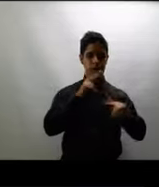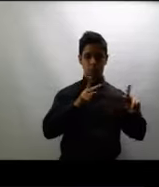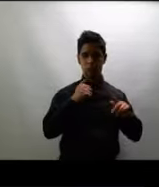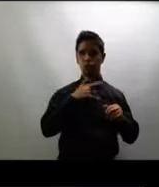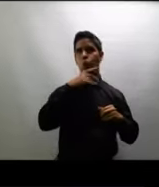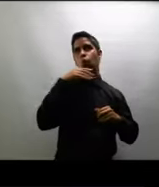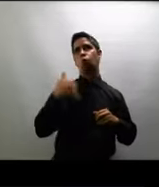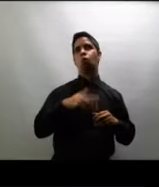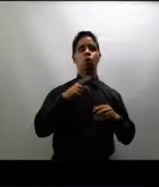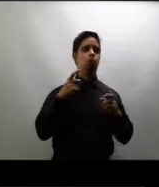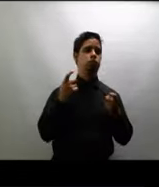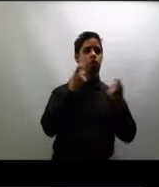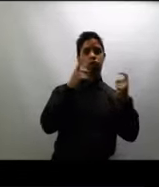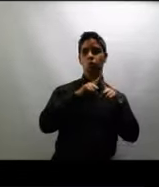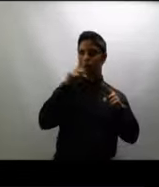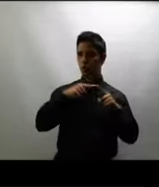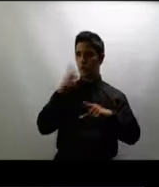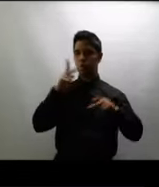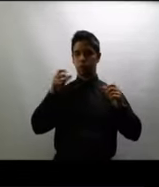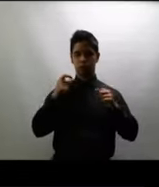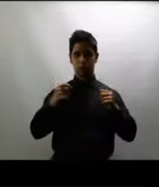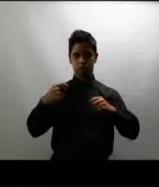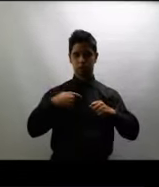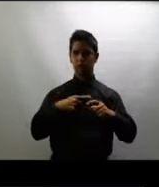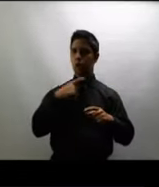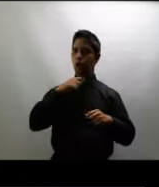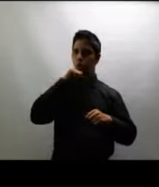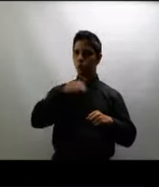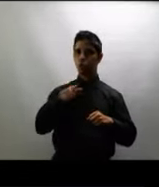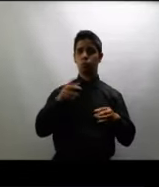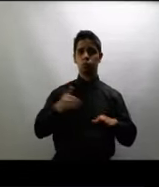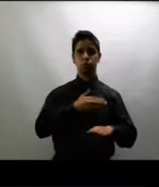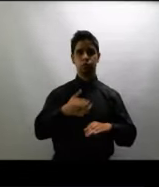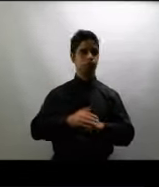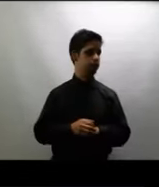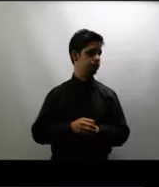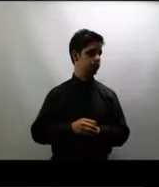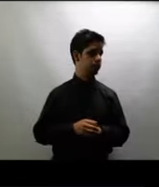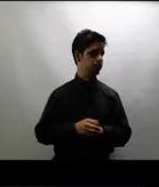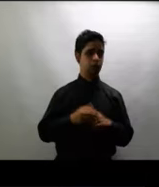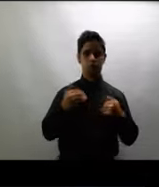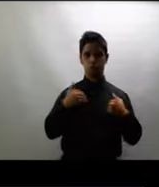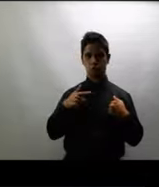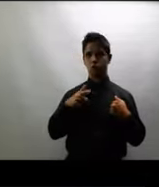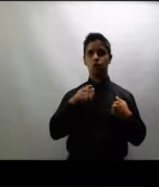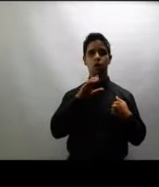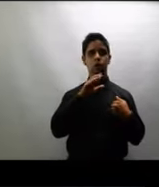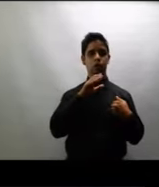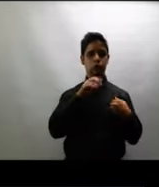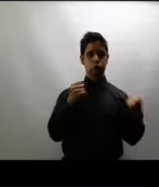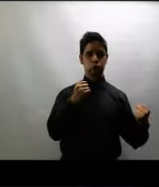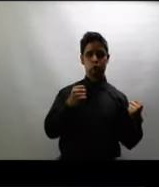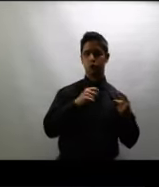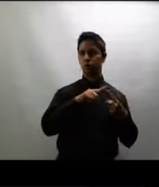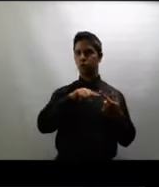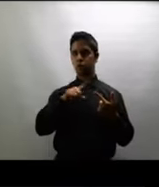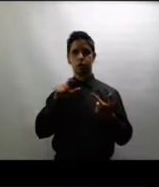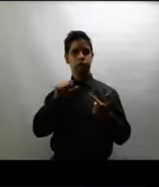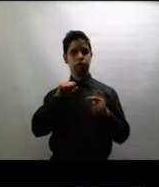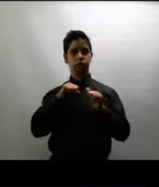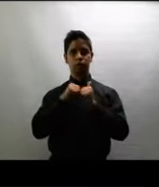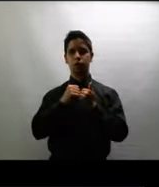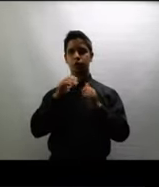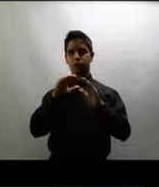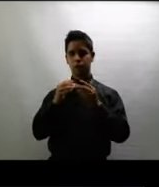te escribe, te dice, me gusta tu música, a mí muchas veces me envían fotos, mira, la tengo en el carro, mira, en mi salón de clase. Eso para nosotros significa